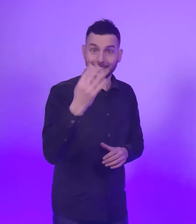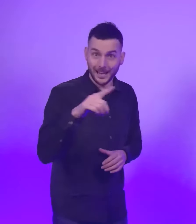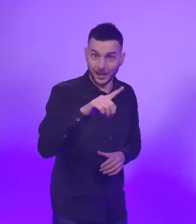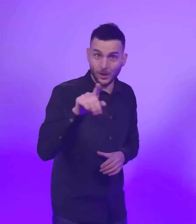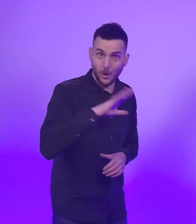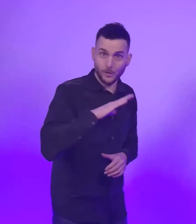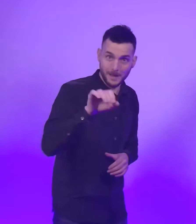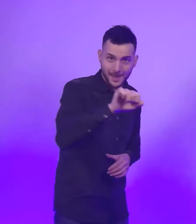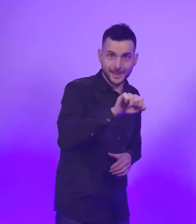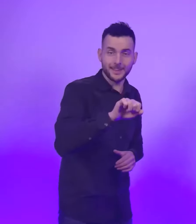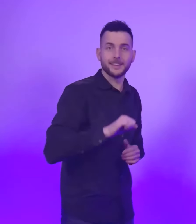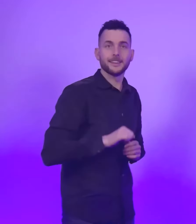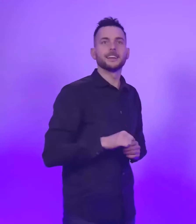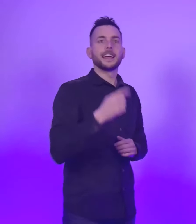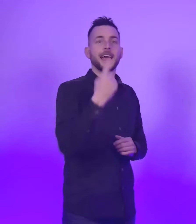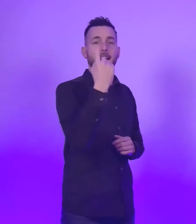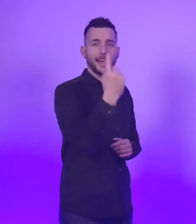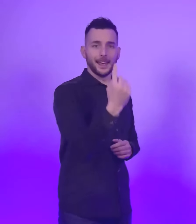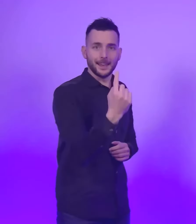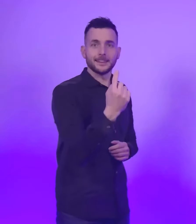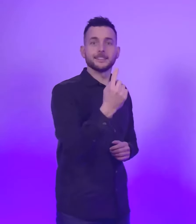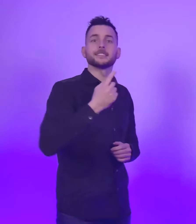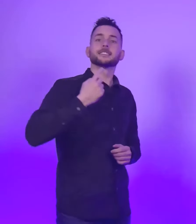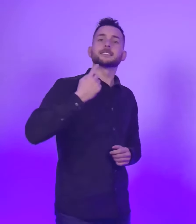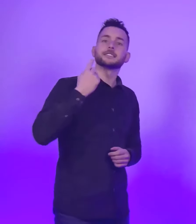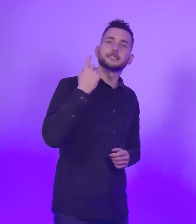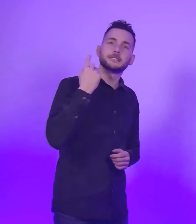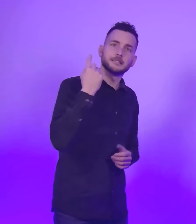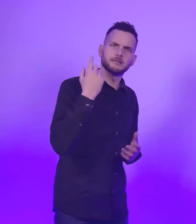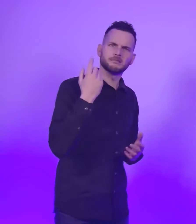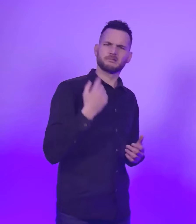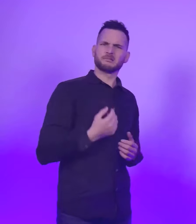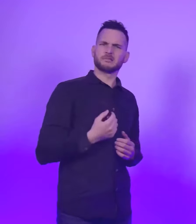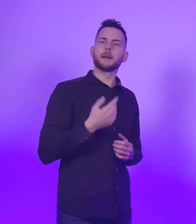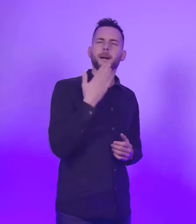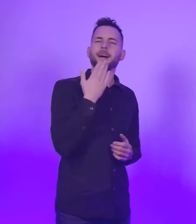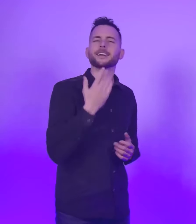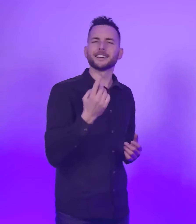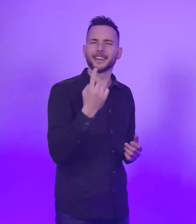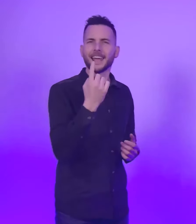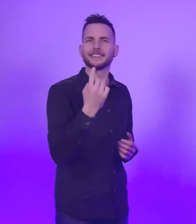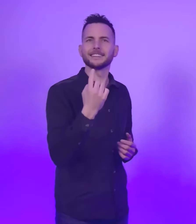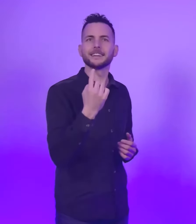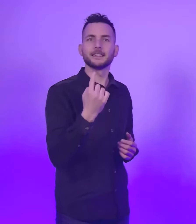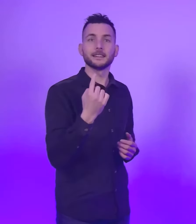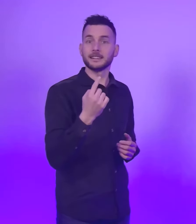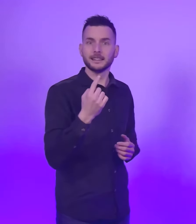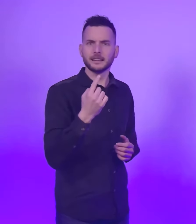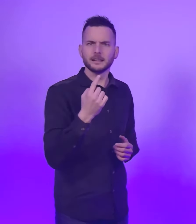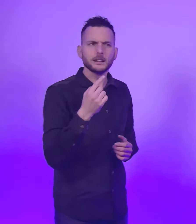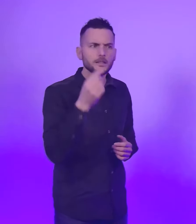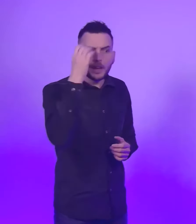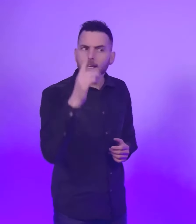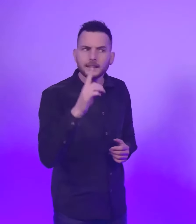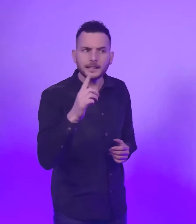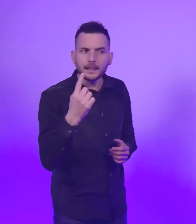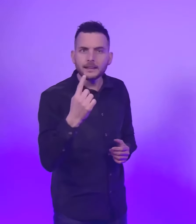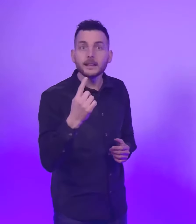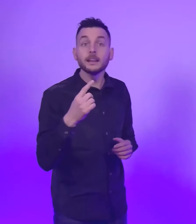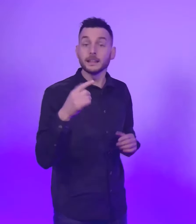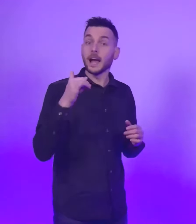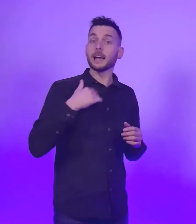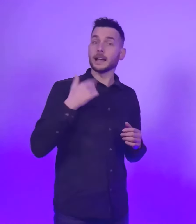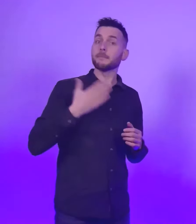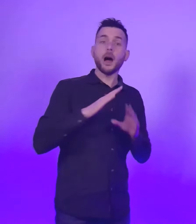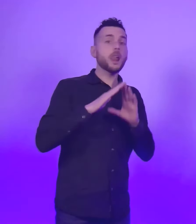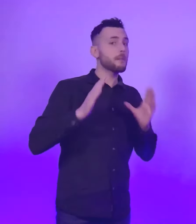mee? 1. Oh, die is makkelijk. 1. Vergeet je er echt niet 1, Olly? Nee, ik heb ze echt allemaal. Oh,